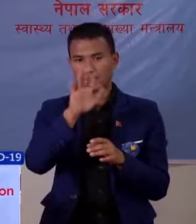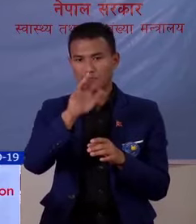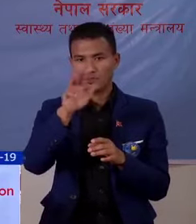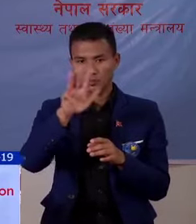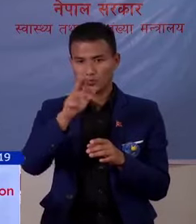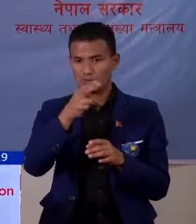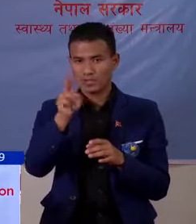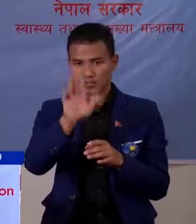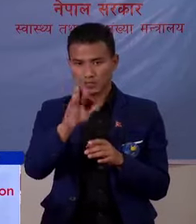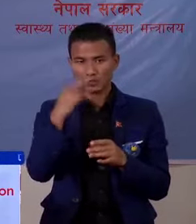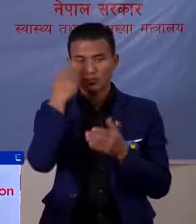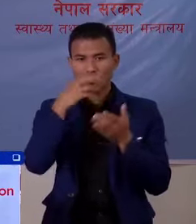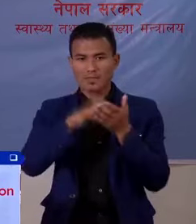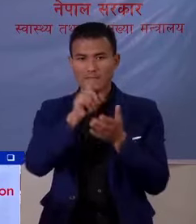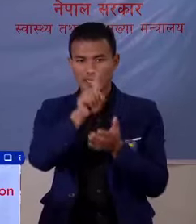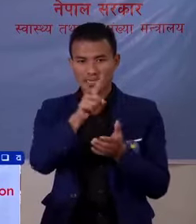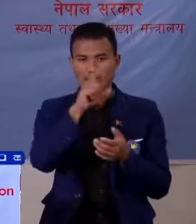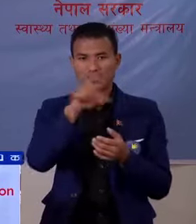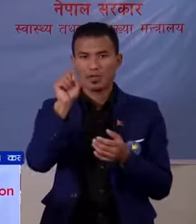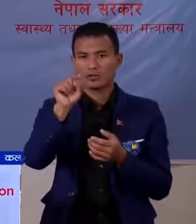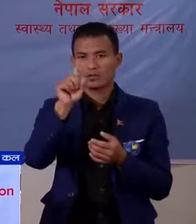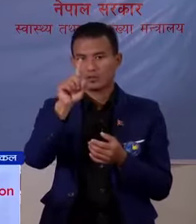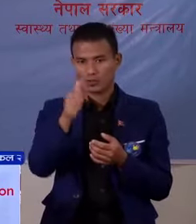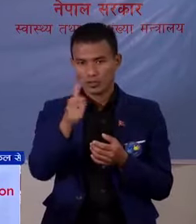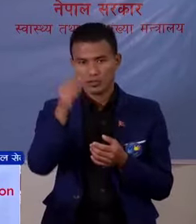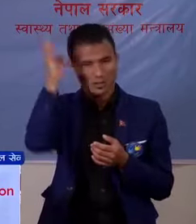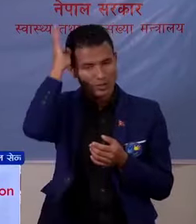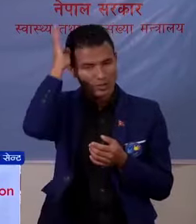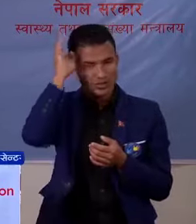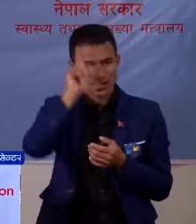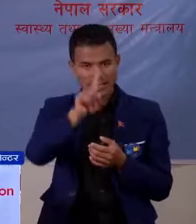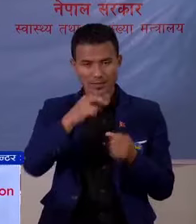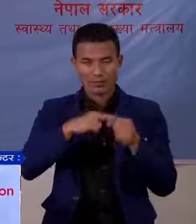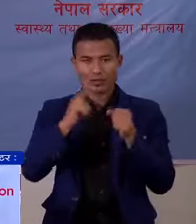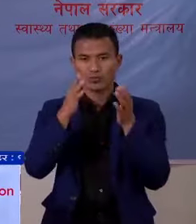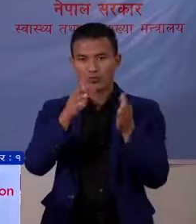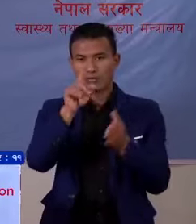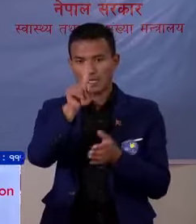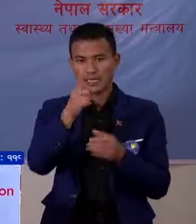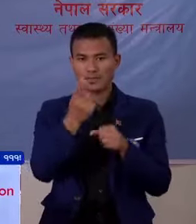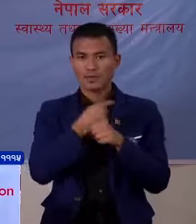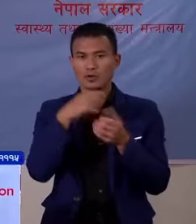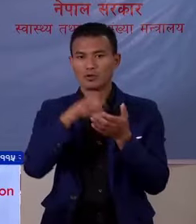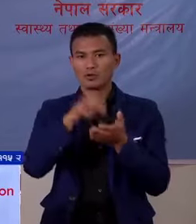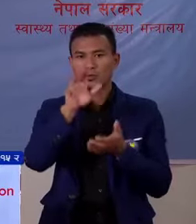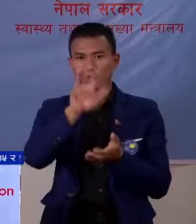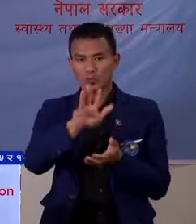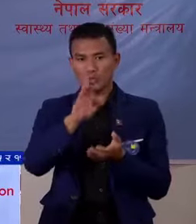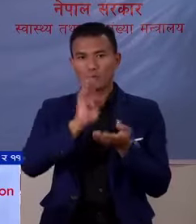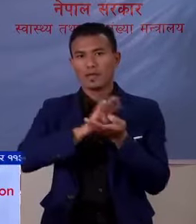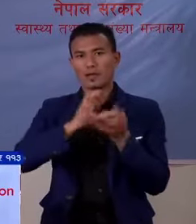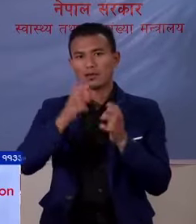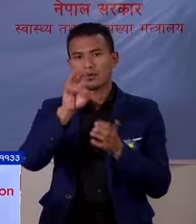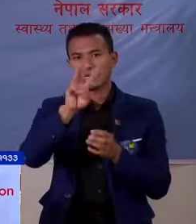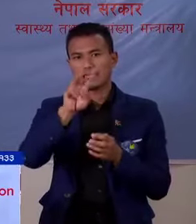1, नेपालगञ्जमा 16, धनगढीमा 1, भरतपुरमा 1, वीरगञ्जमा 9 र